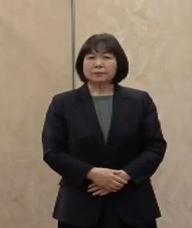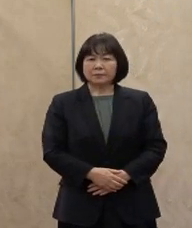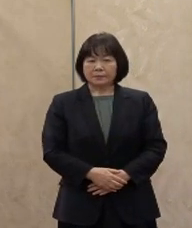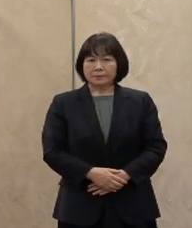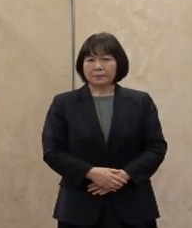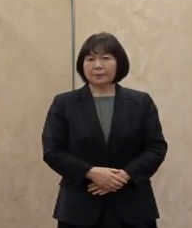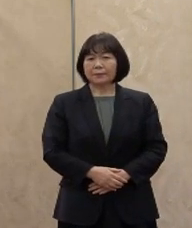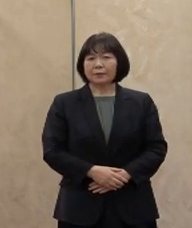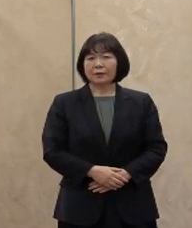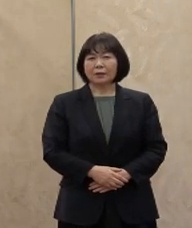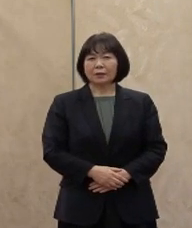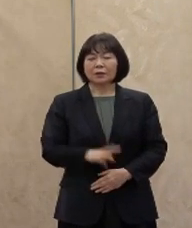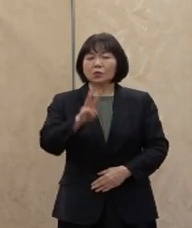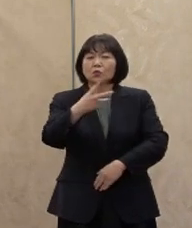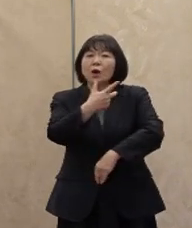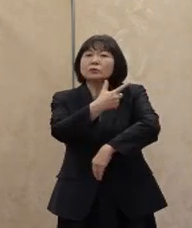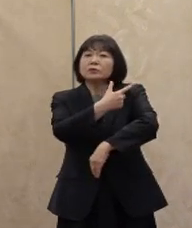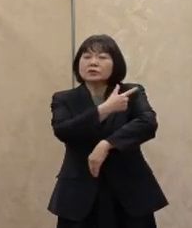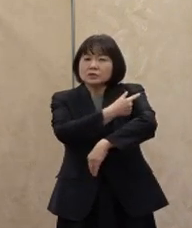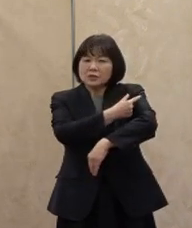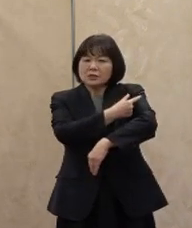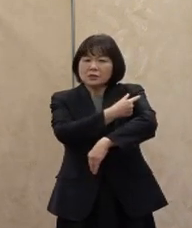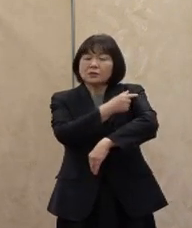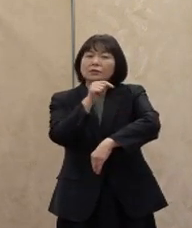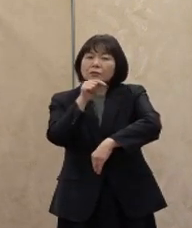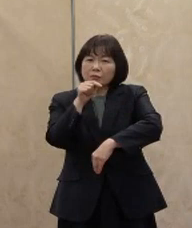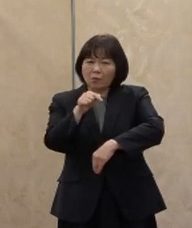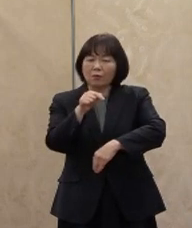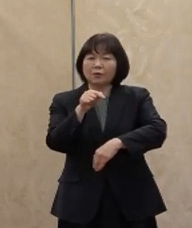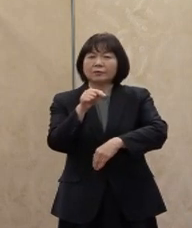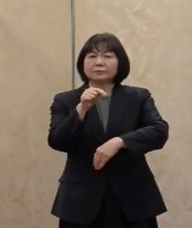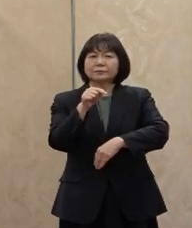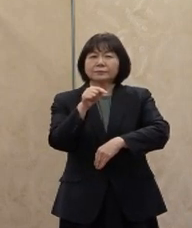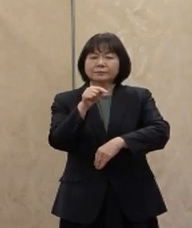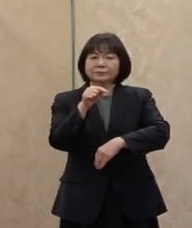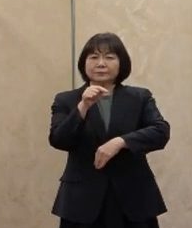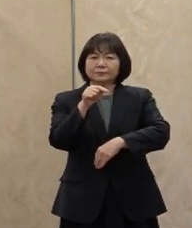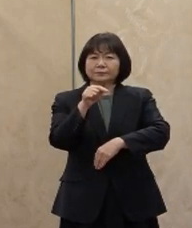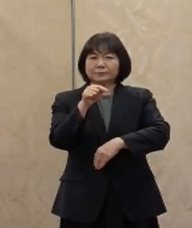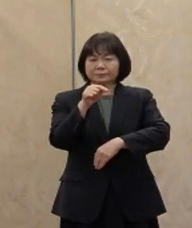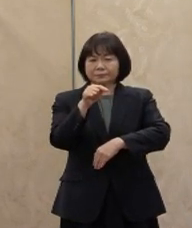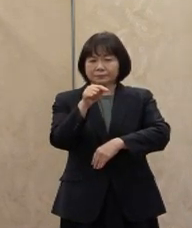このワクチン自体の